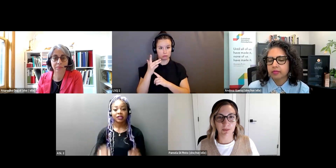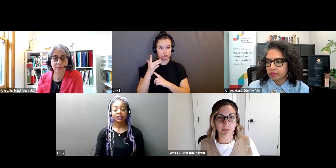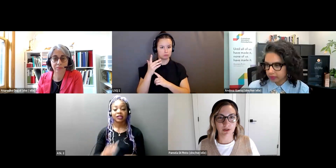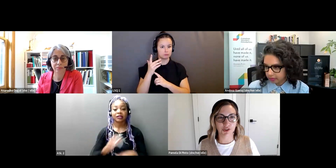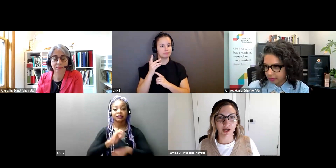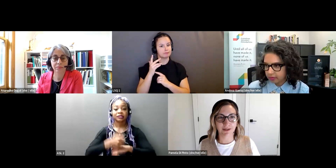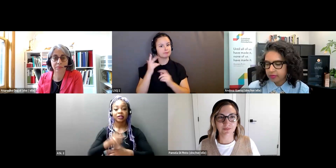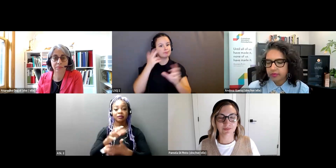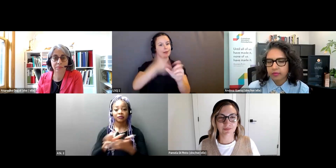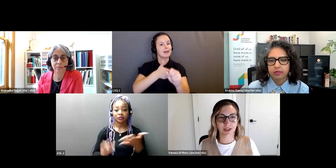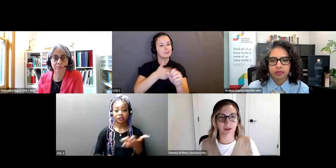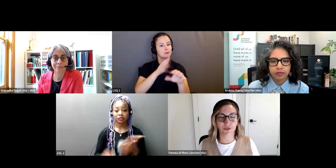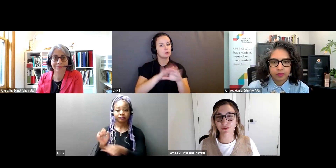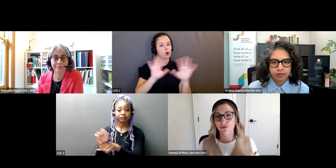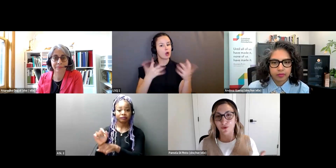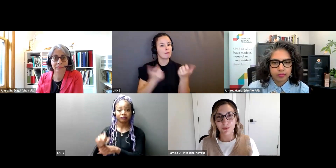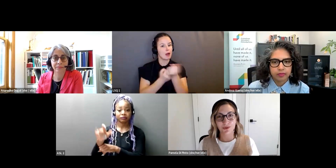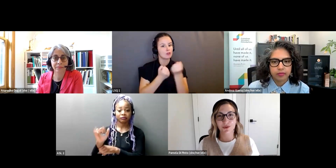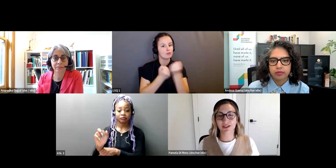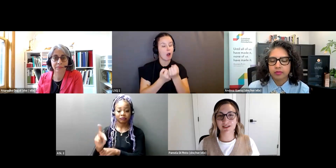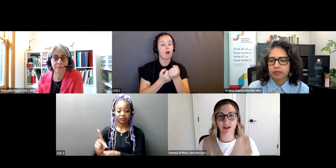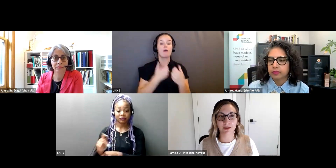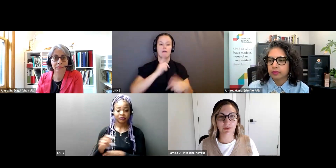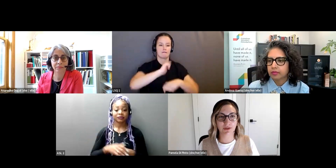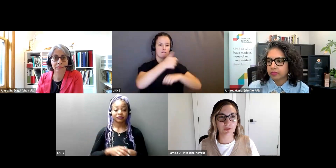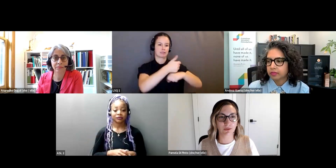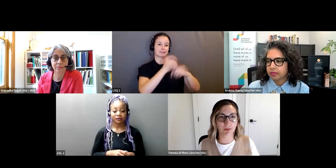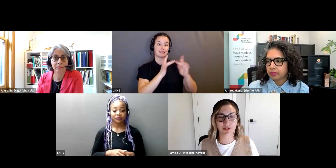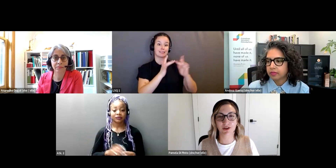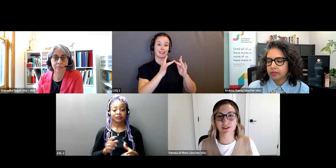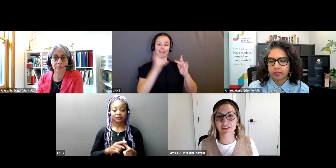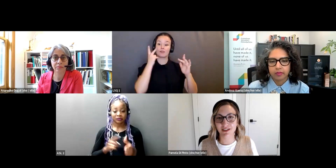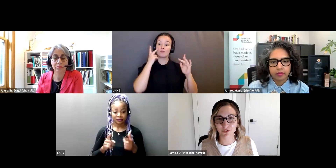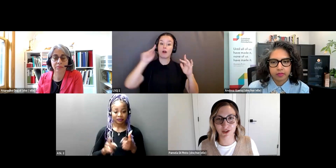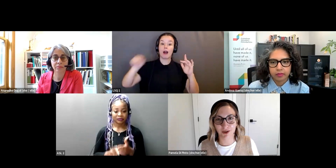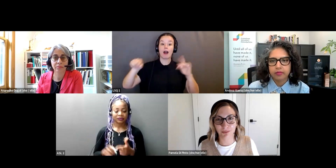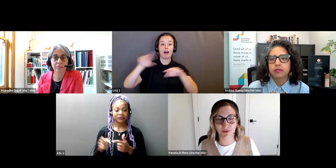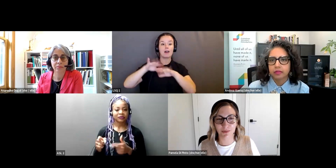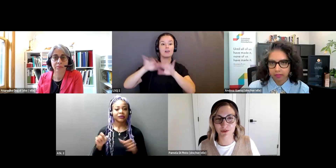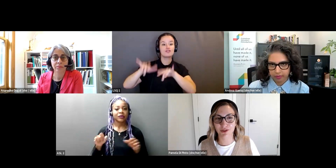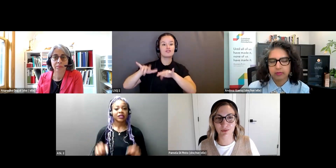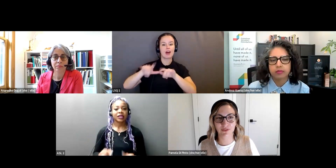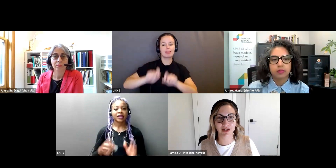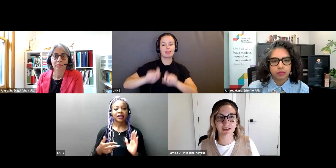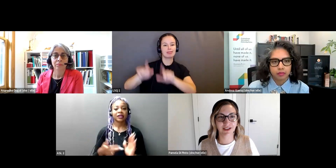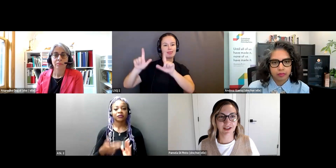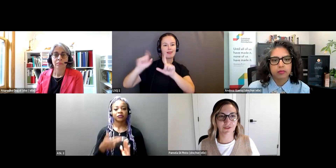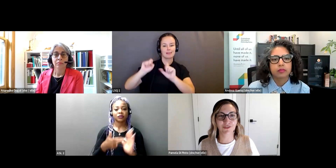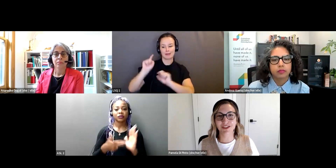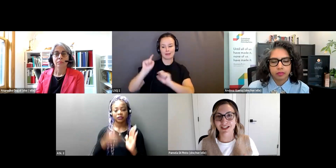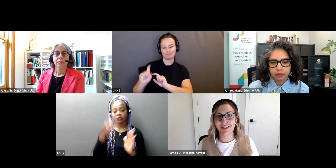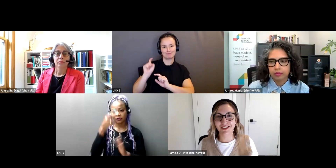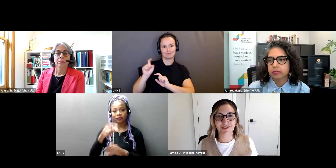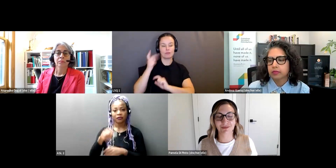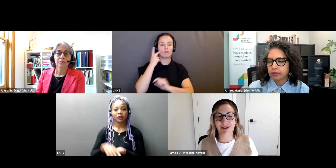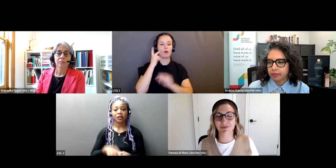nous avons des options sur notre site web. Vous avez le lien dans la boîte de clavardage aussi. Vous pouvez, par exemple, vous